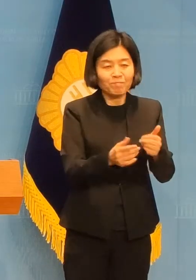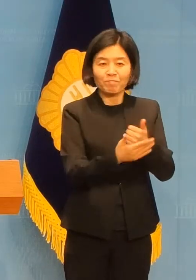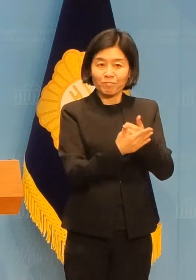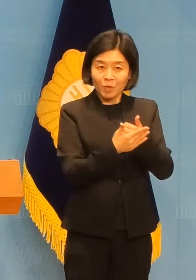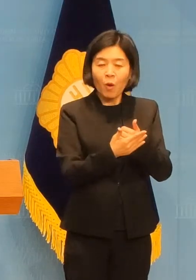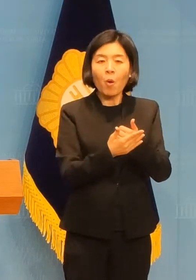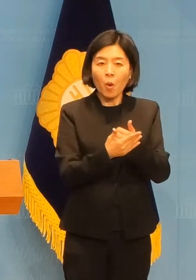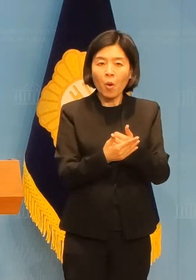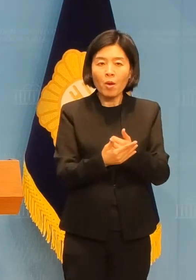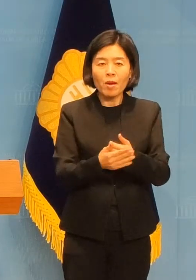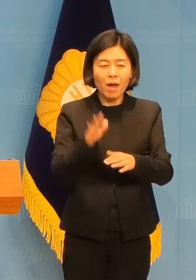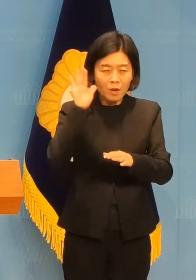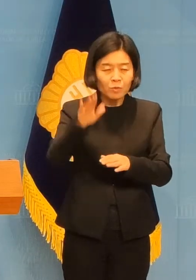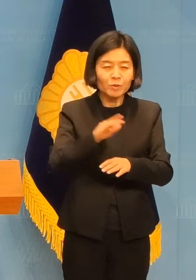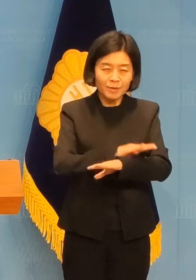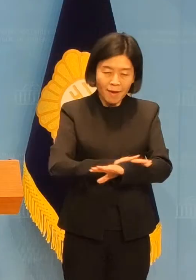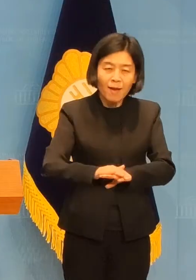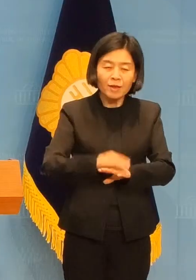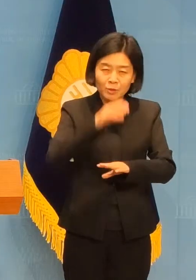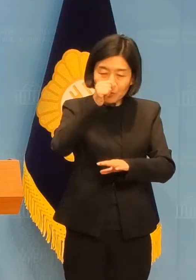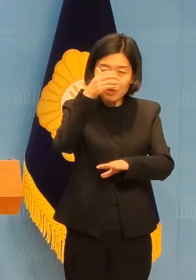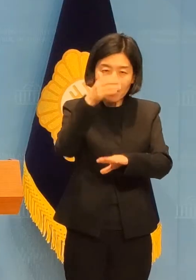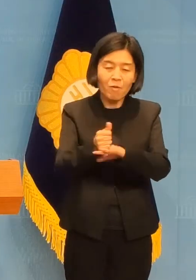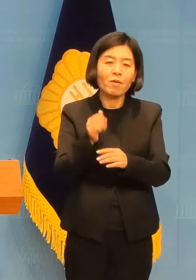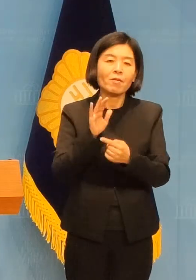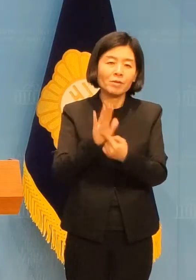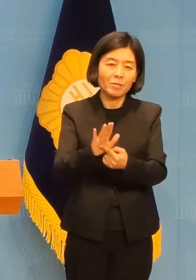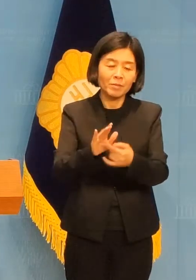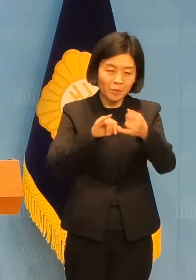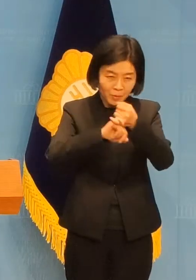성과로 보답드리겠습니다. 이상입니다.